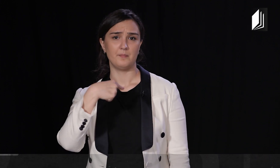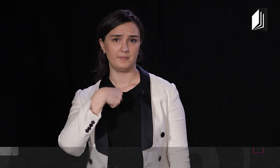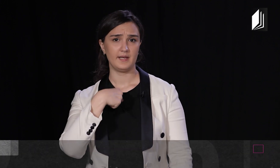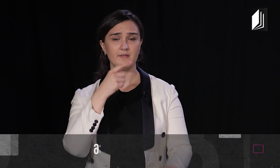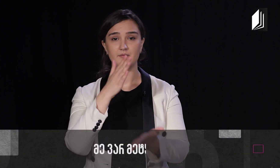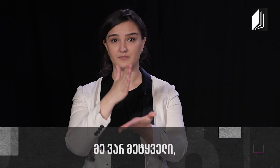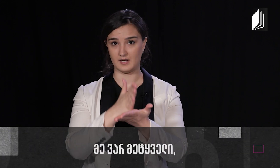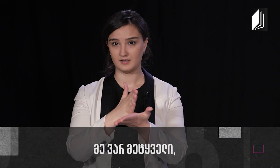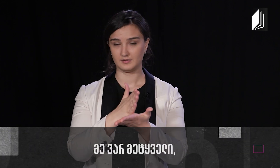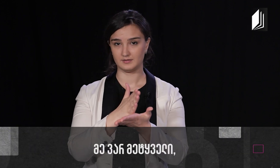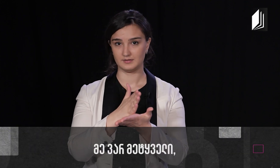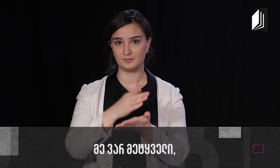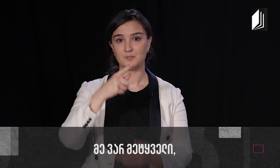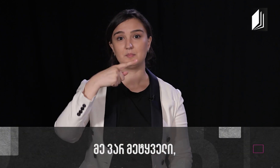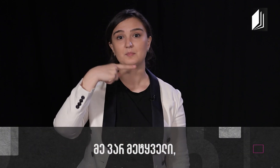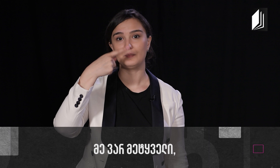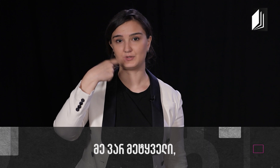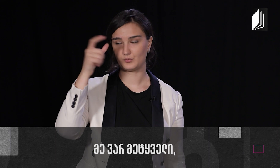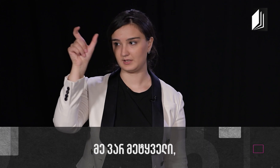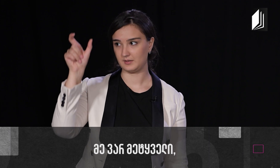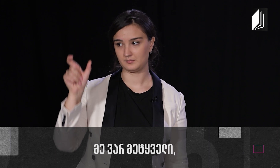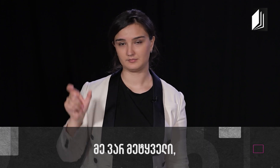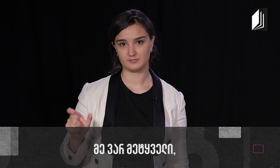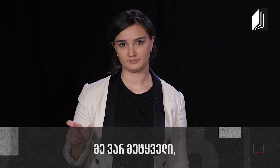მე ვარ მეტყველი.